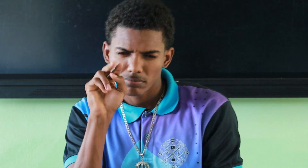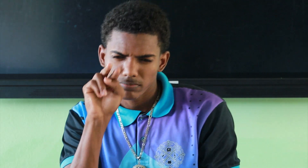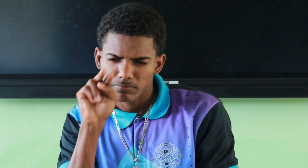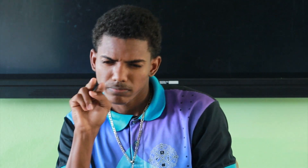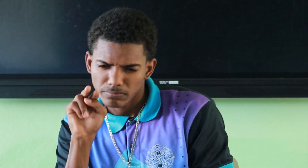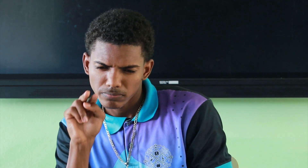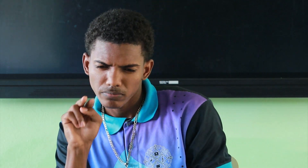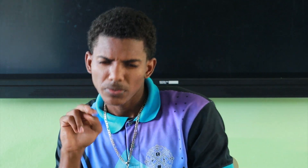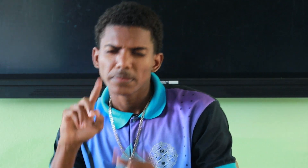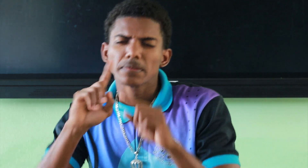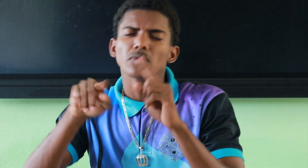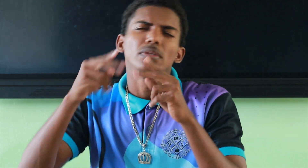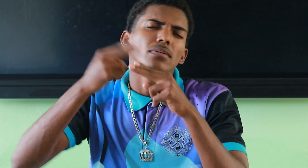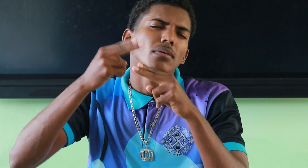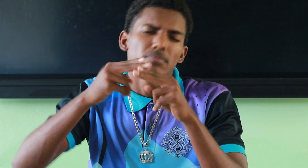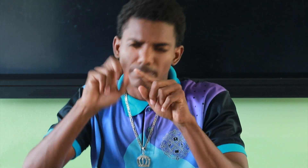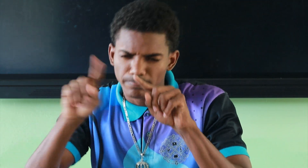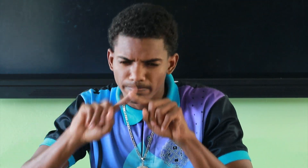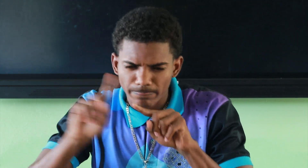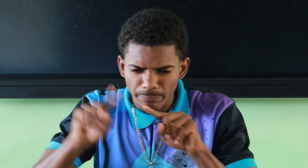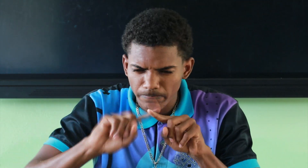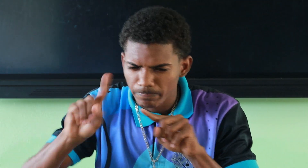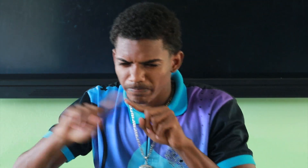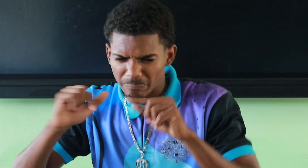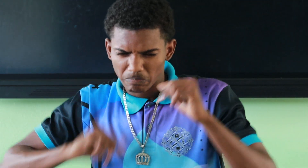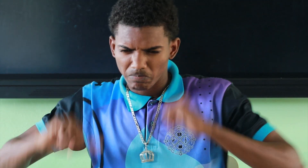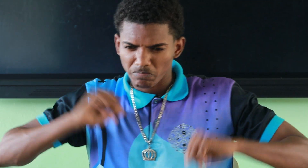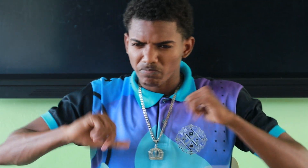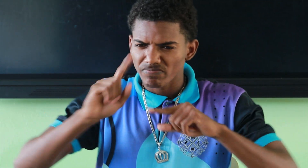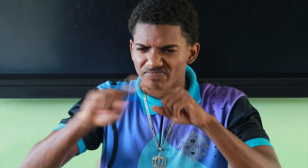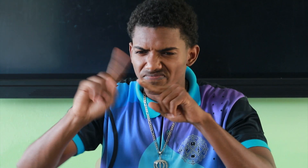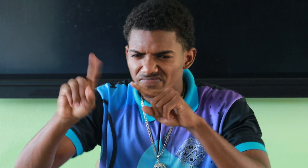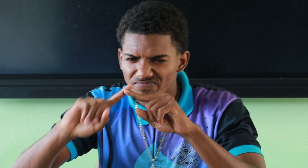cómo uno crea la secuencia de movimientos, de la historia,